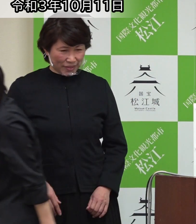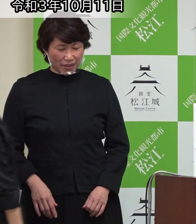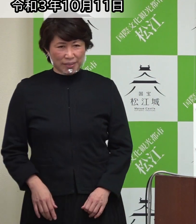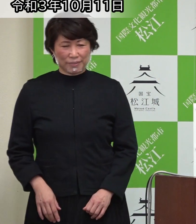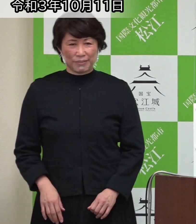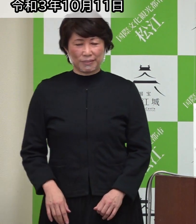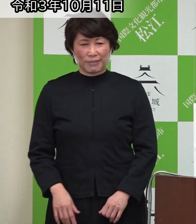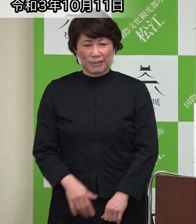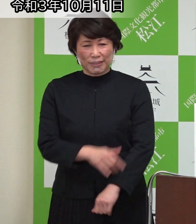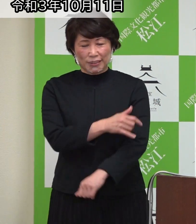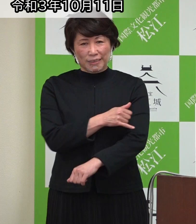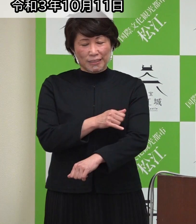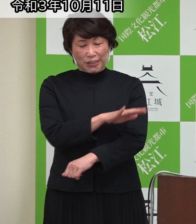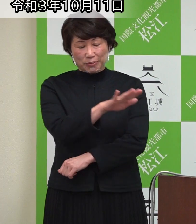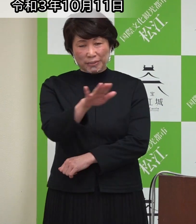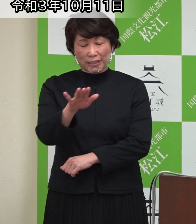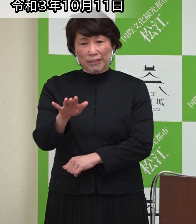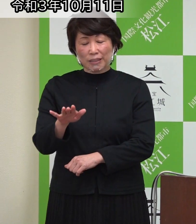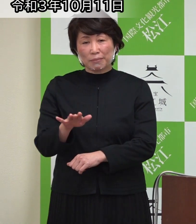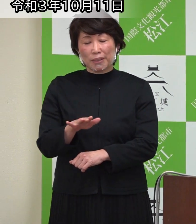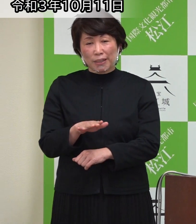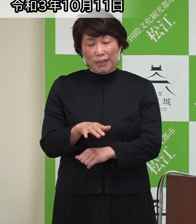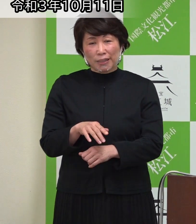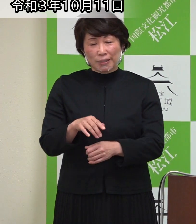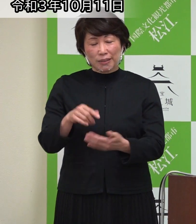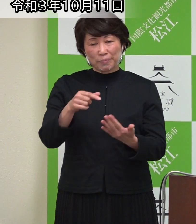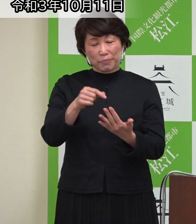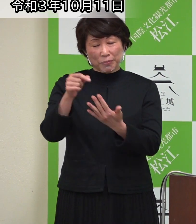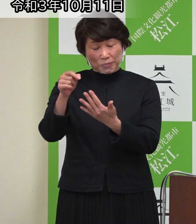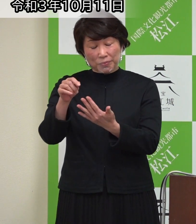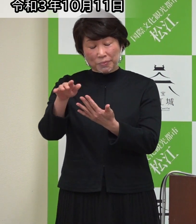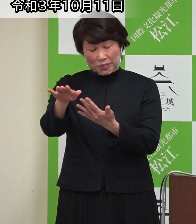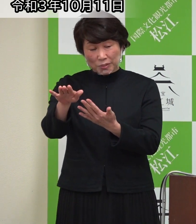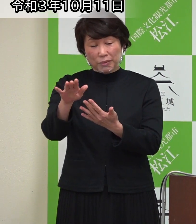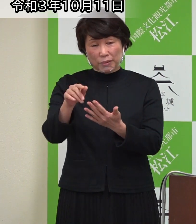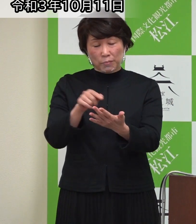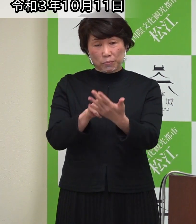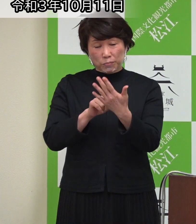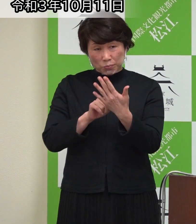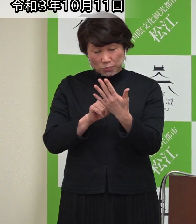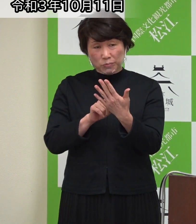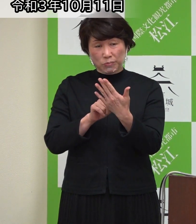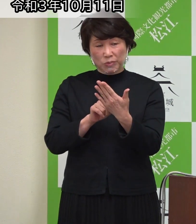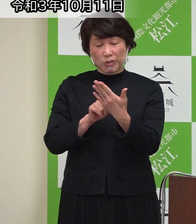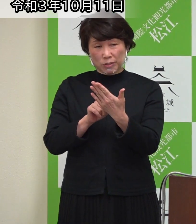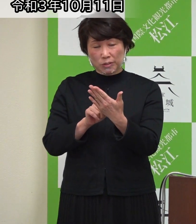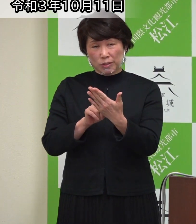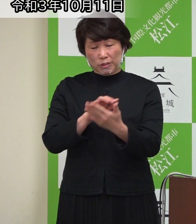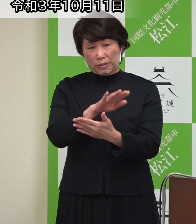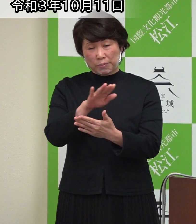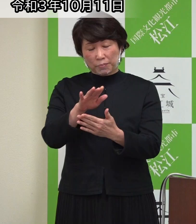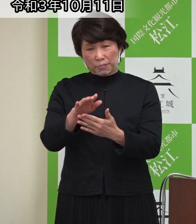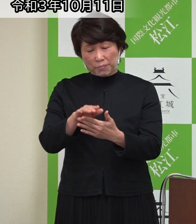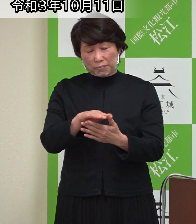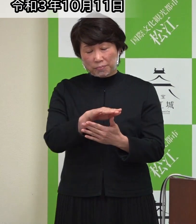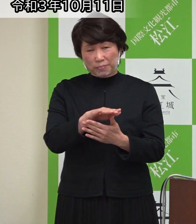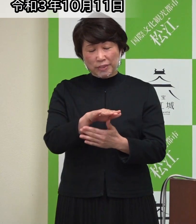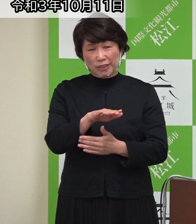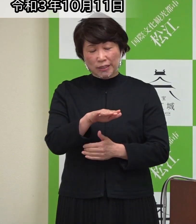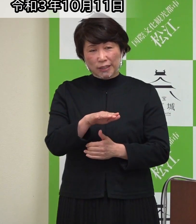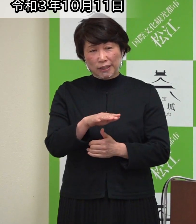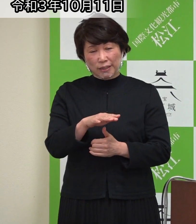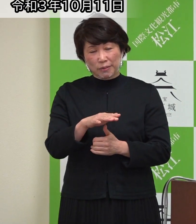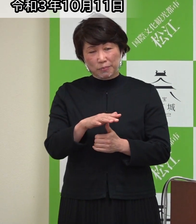ていただくと一気にたくさんの方に見ていただけるので本当にありがたいんですね。ただそこの勘どころというのはすみません各社さんによってまた違うのかもしれません